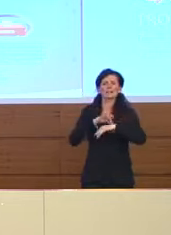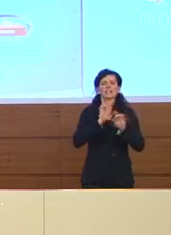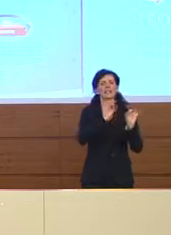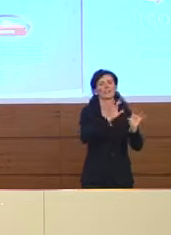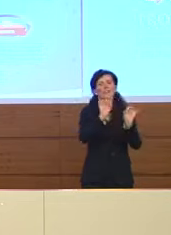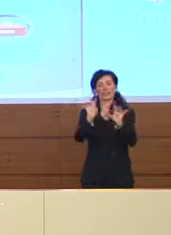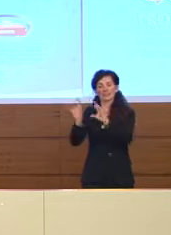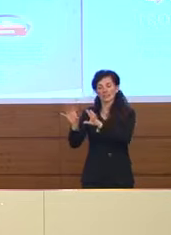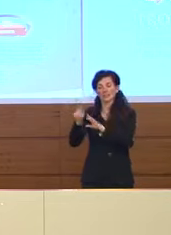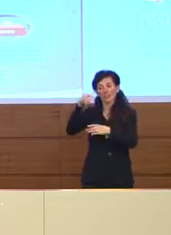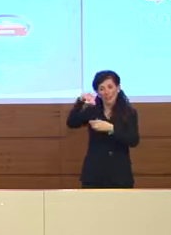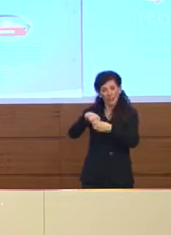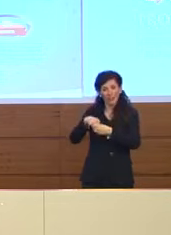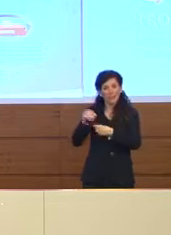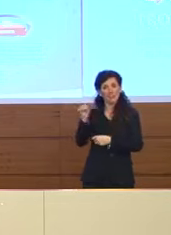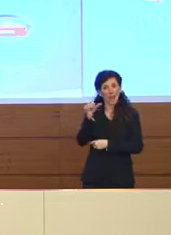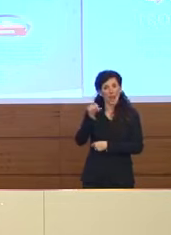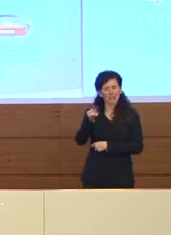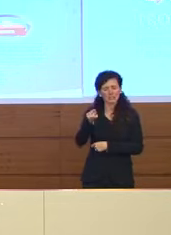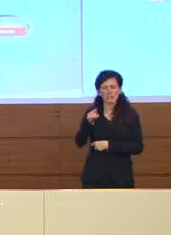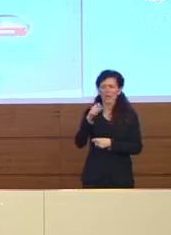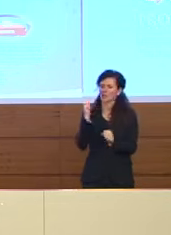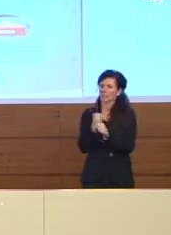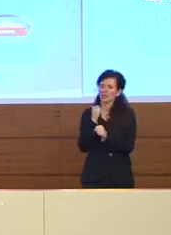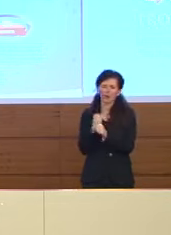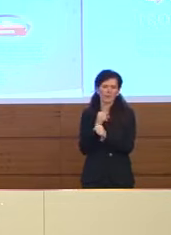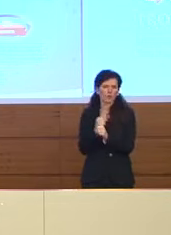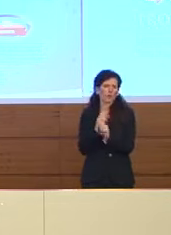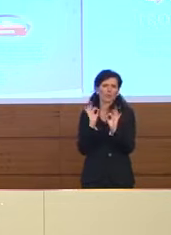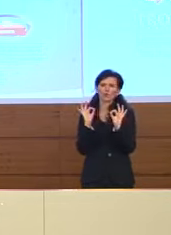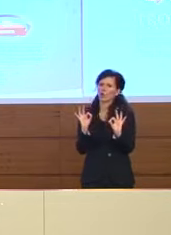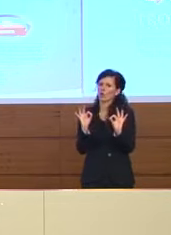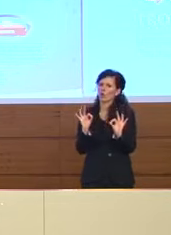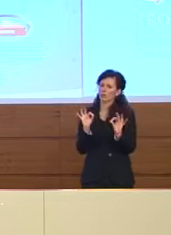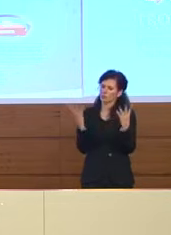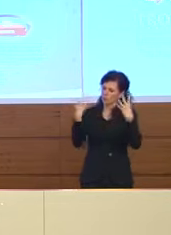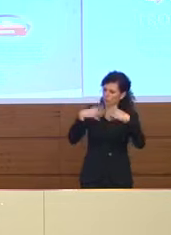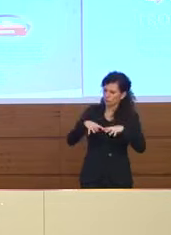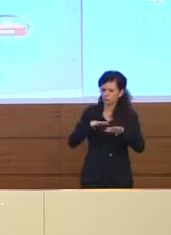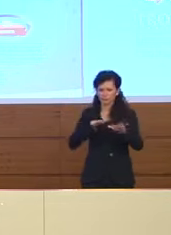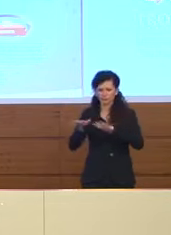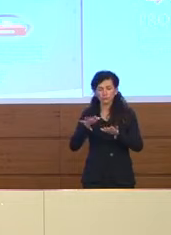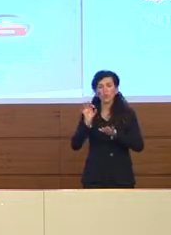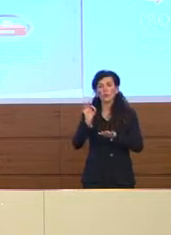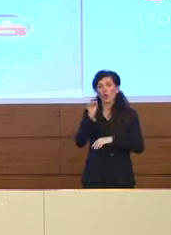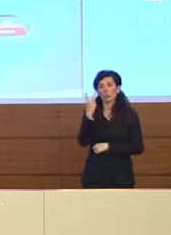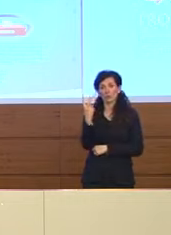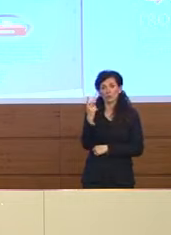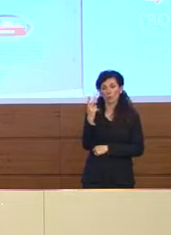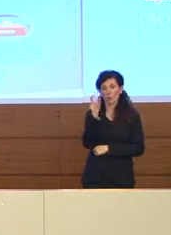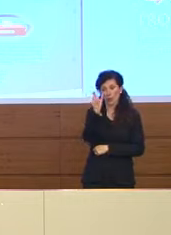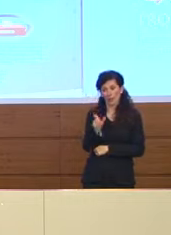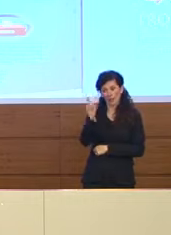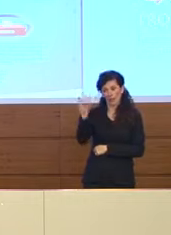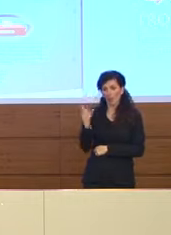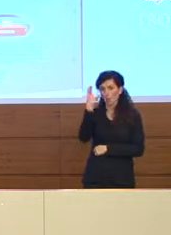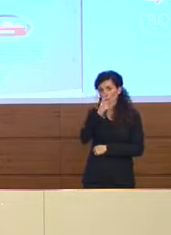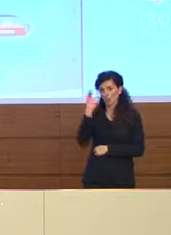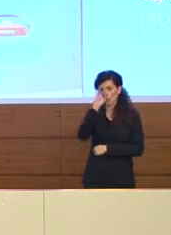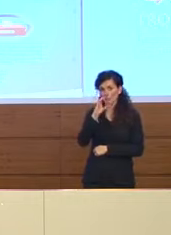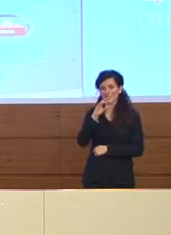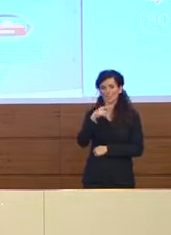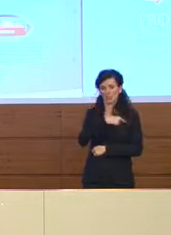fatto un lavoro formidabile rispetto a due turisti cinesi